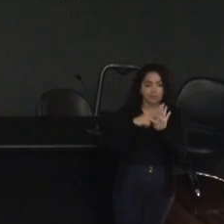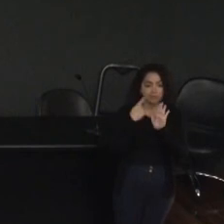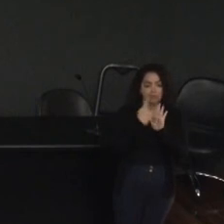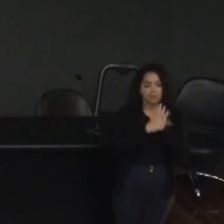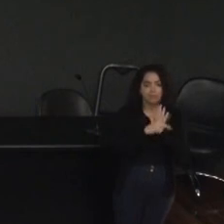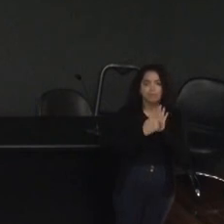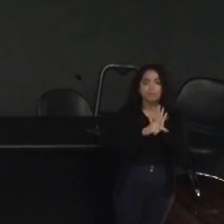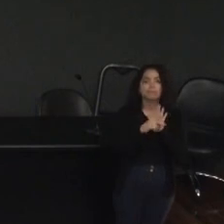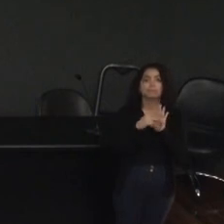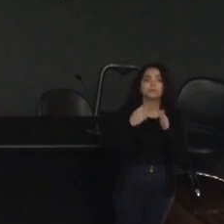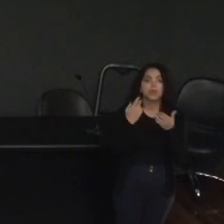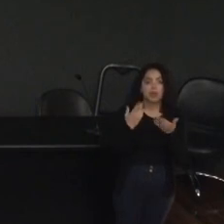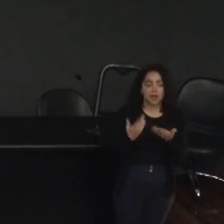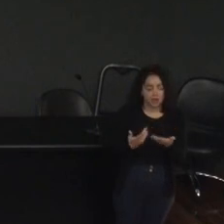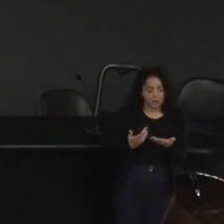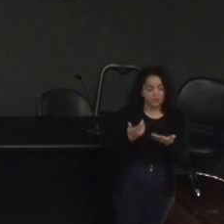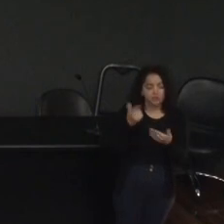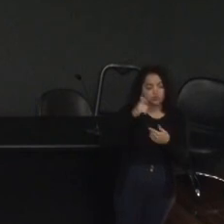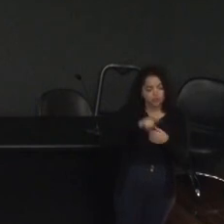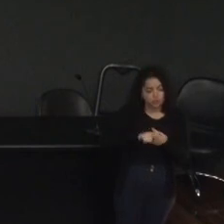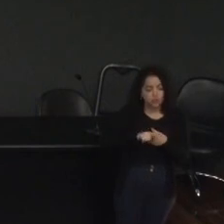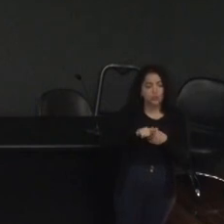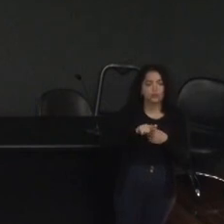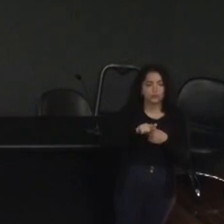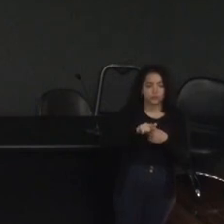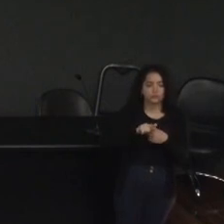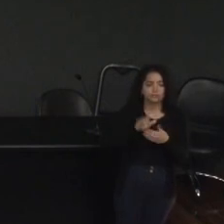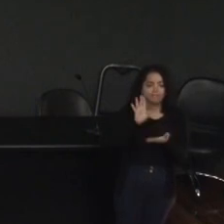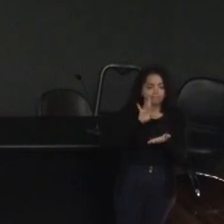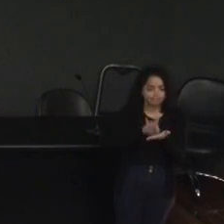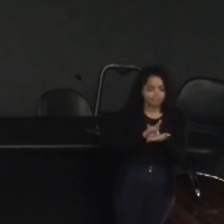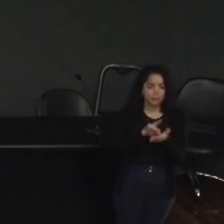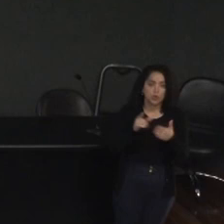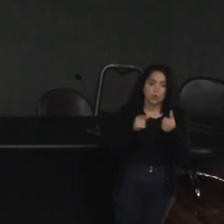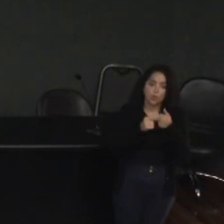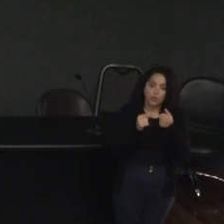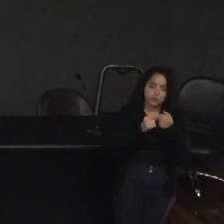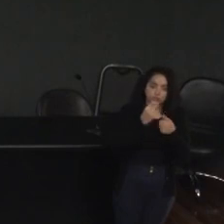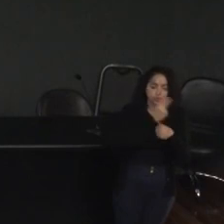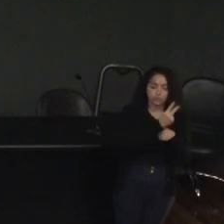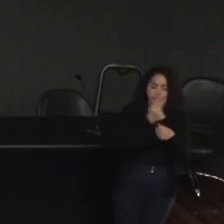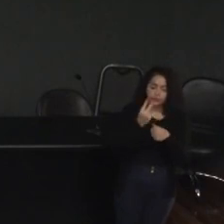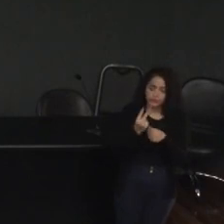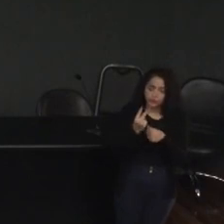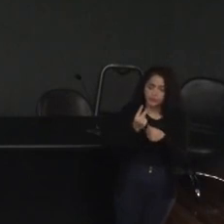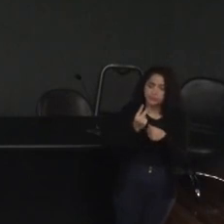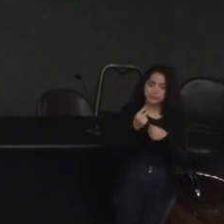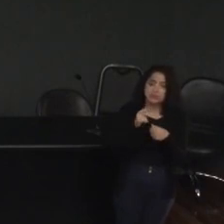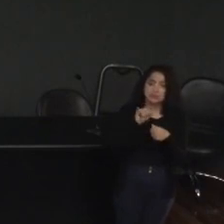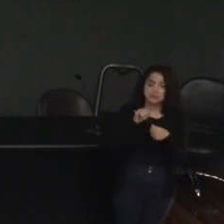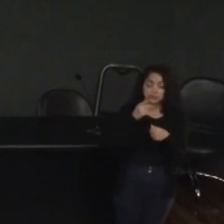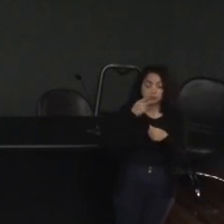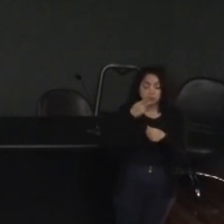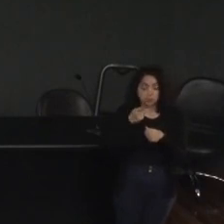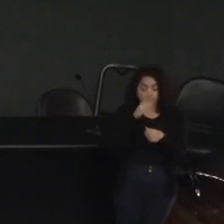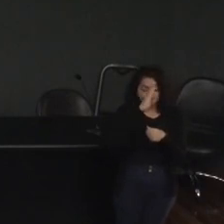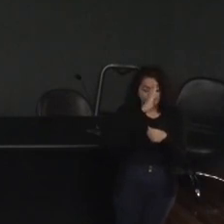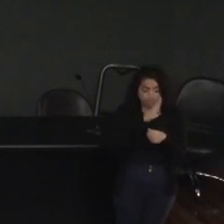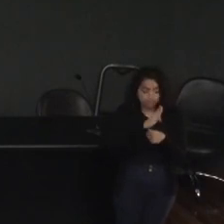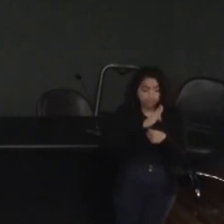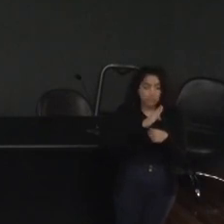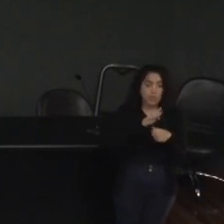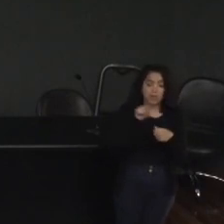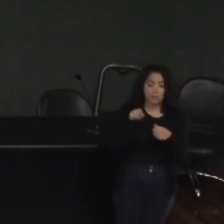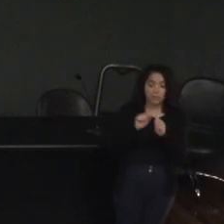e daí vocês usam de novo o princípio da realidade o artigo 22 se você quer dizer o que é prioritário